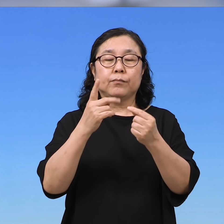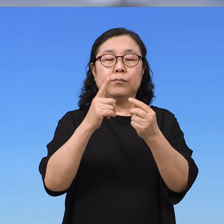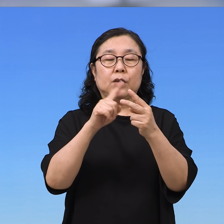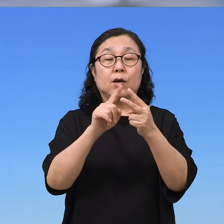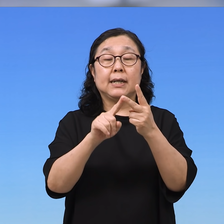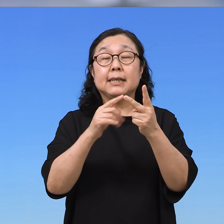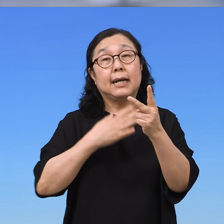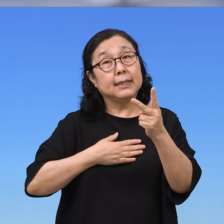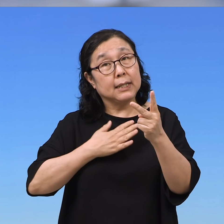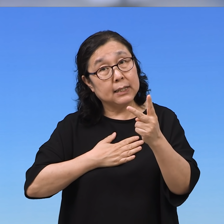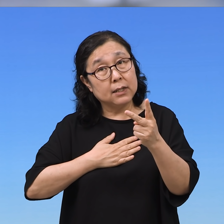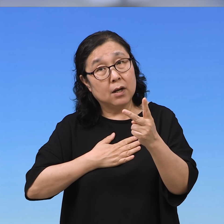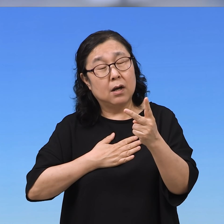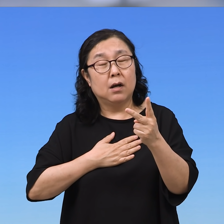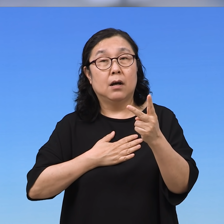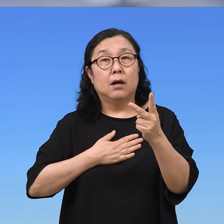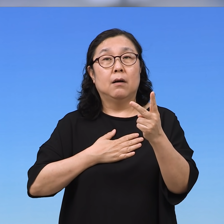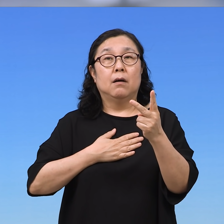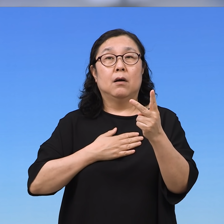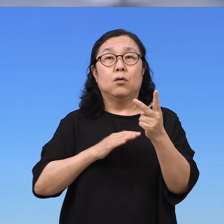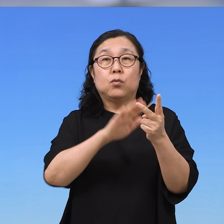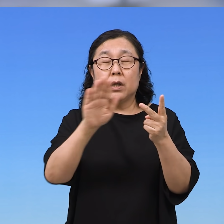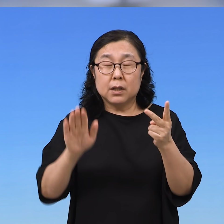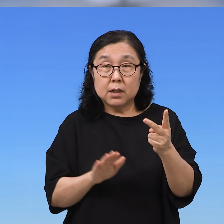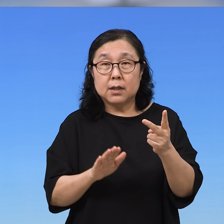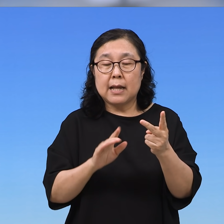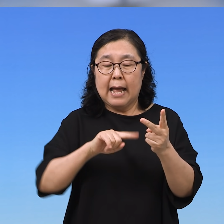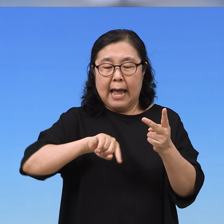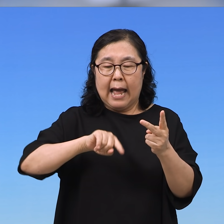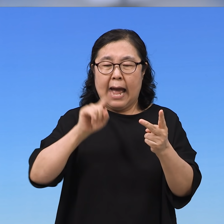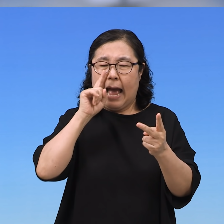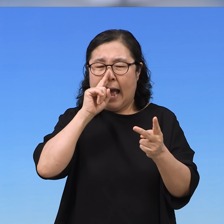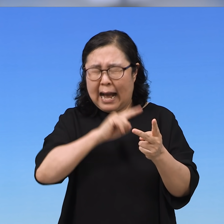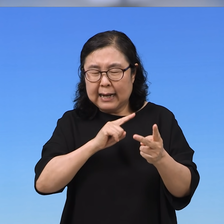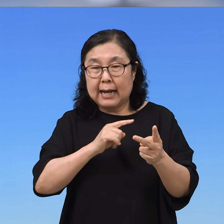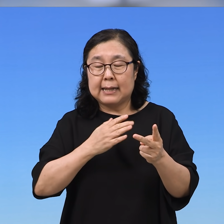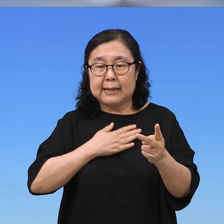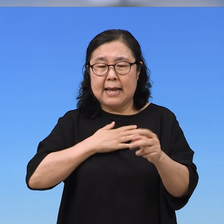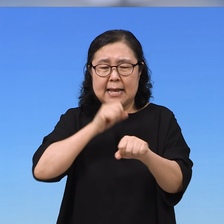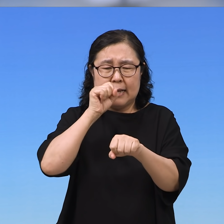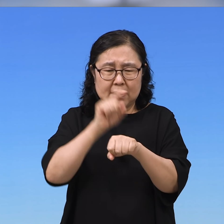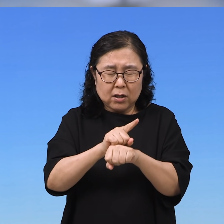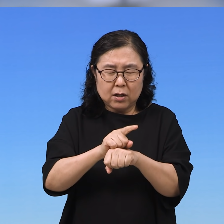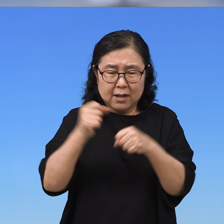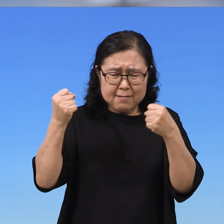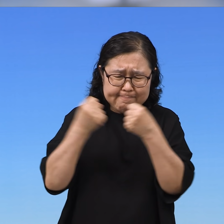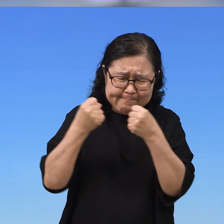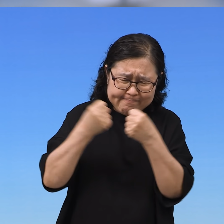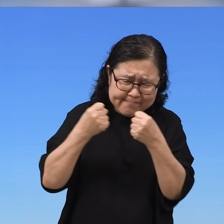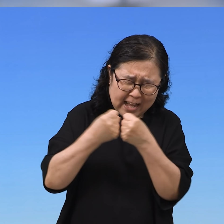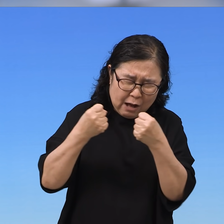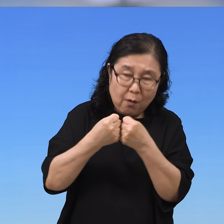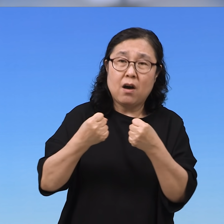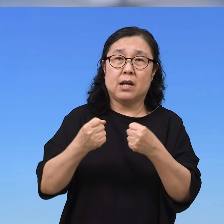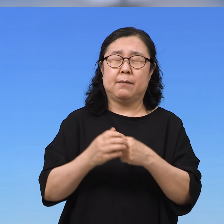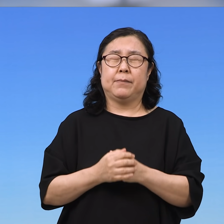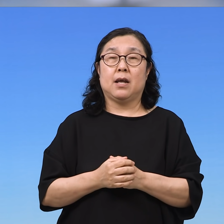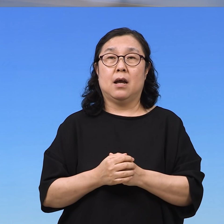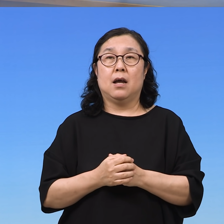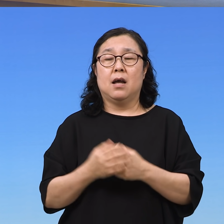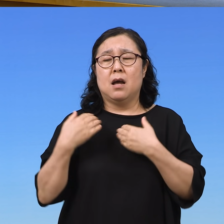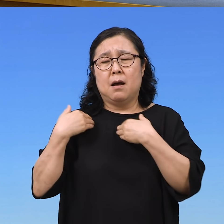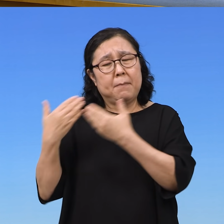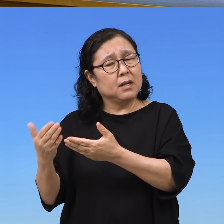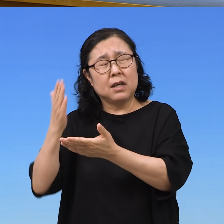여러분, 이 2가지 아시겠죠? 그렇기 때문에 우리는요 이 악한 본성과 싸워야 돼요. 방치하면 안 됩니다. 갈라디아